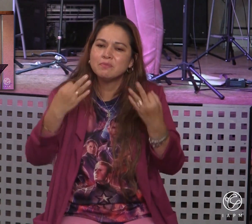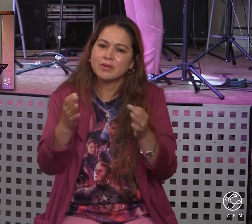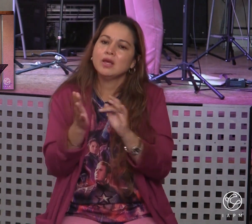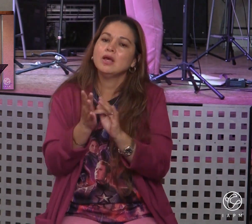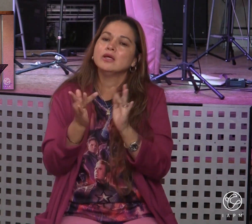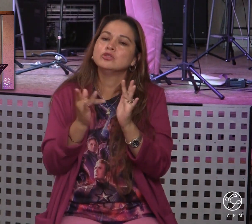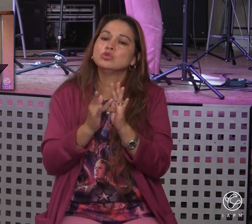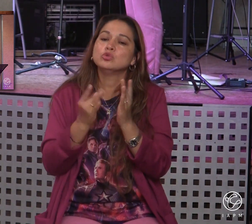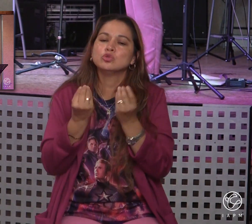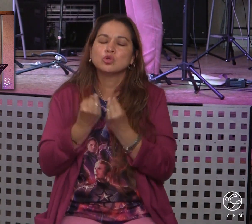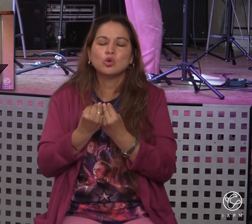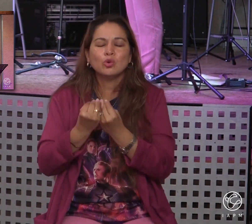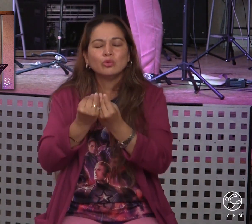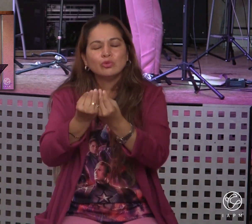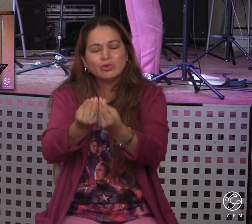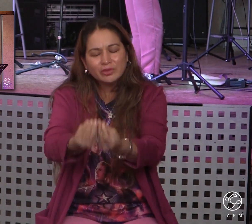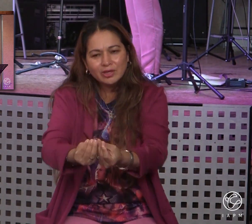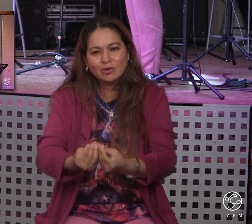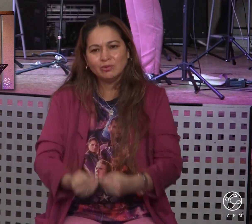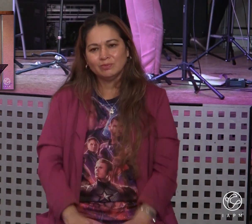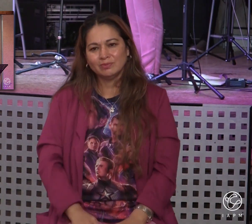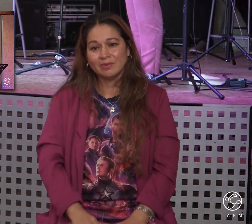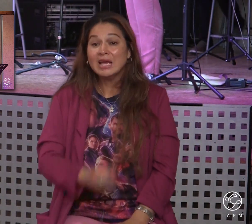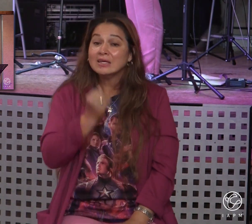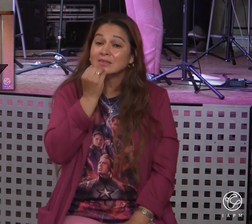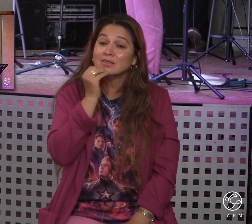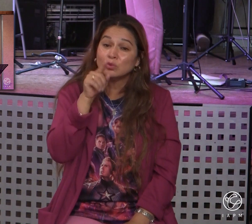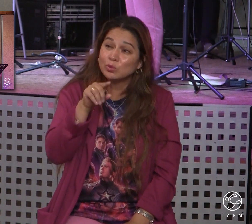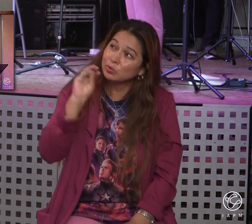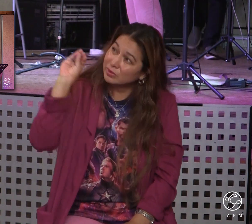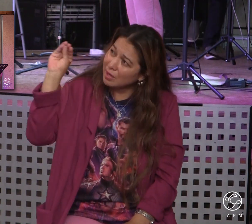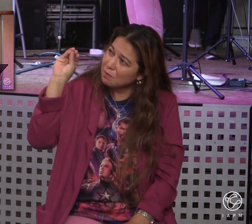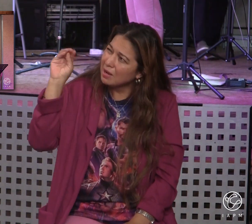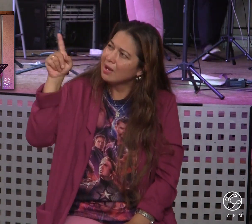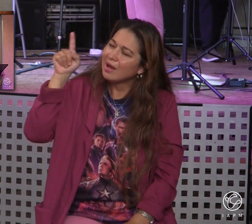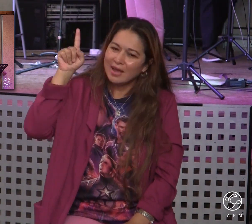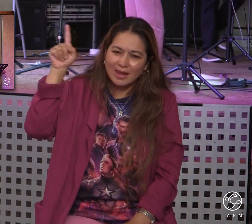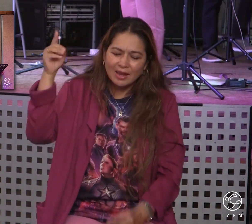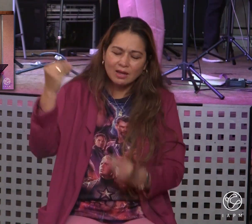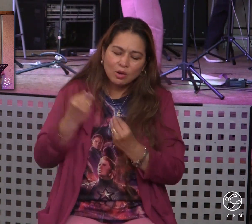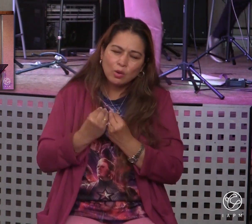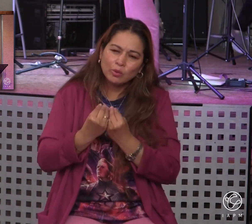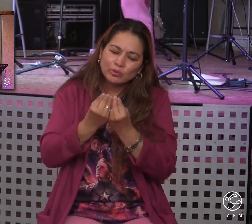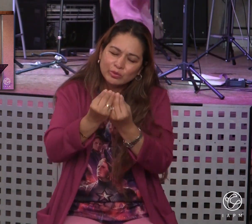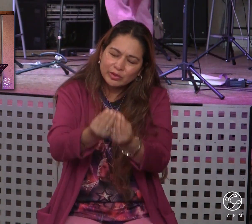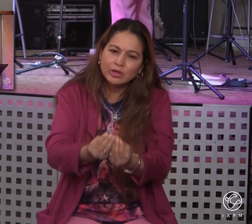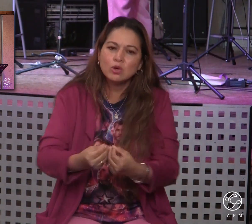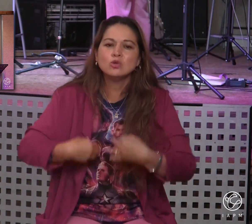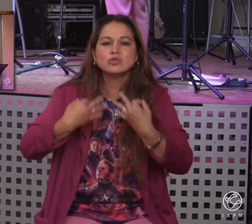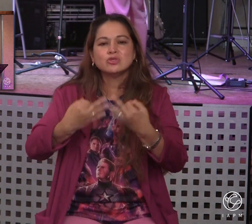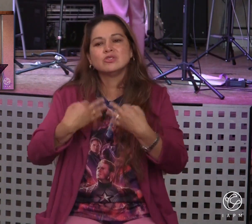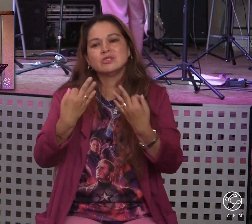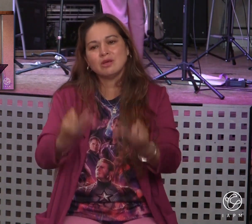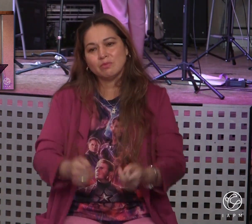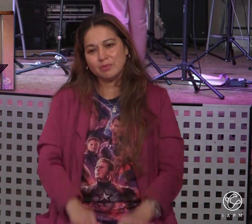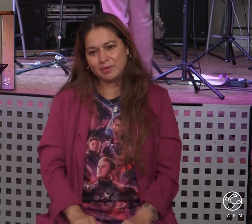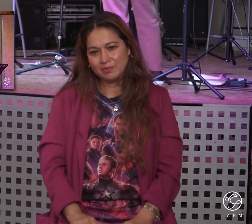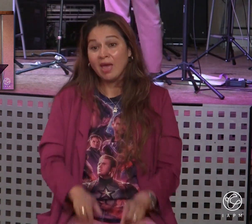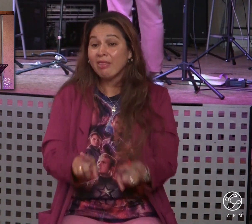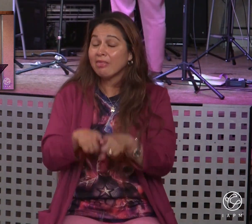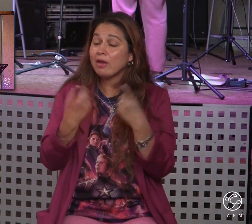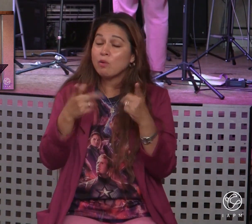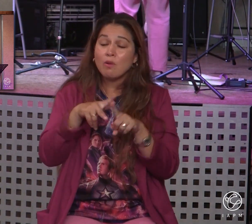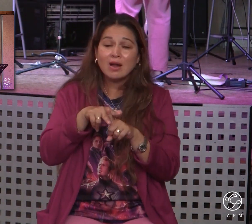Nunca, nunca, nunca, en medio de un mar, viento azotando por todos los lados,